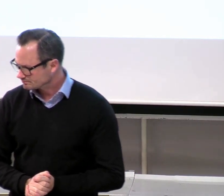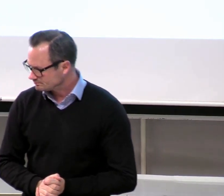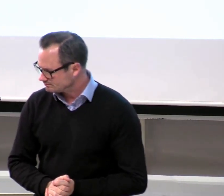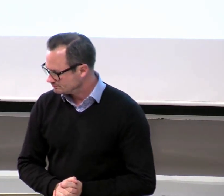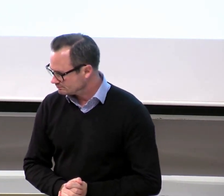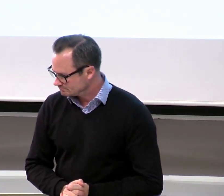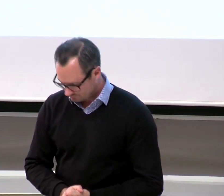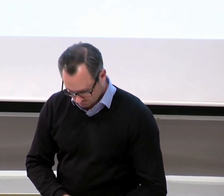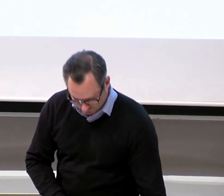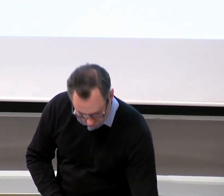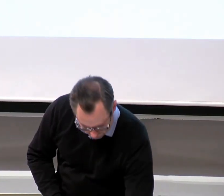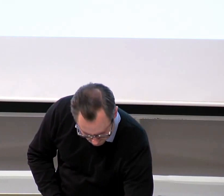bisatser.